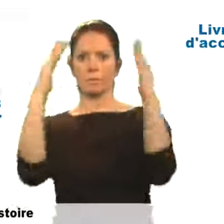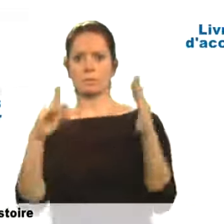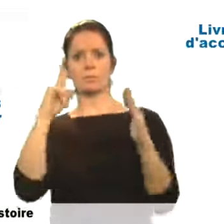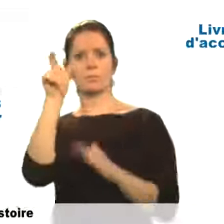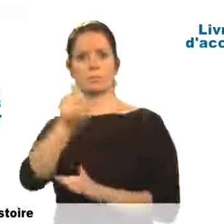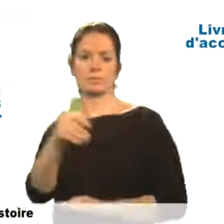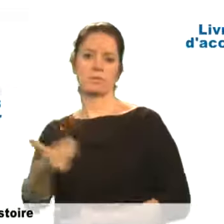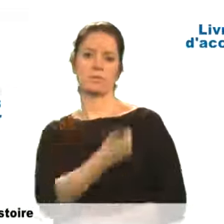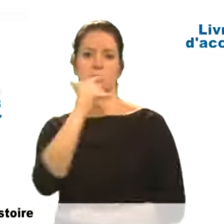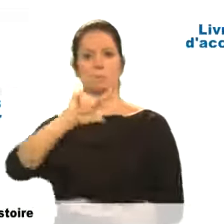mondiale.